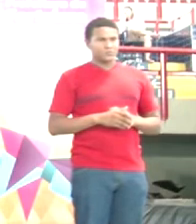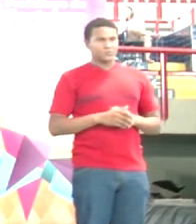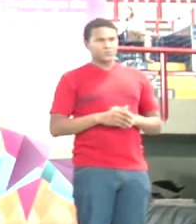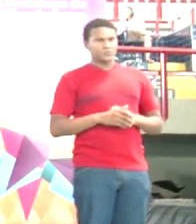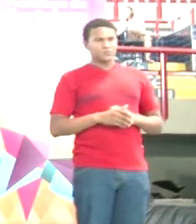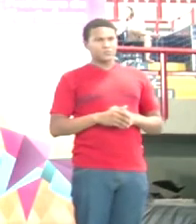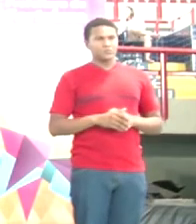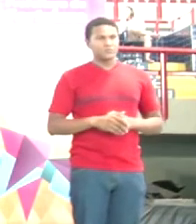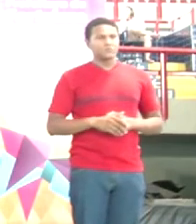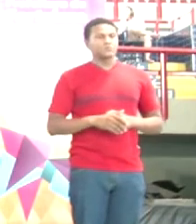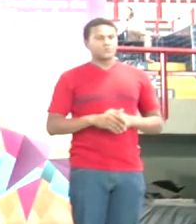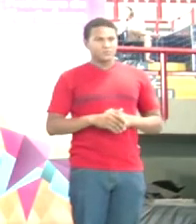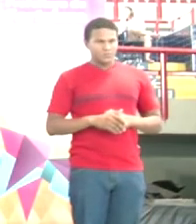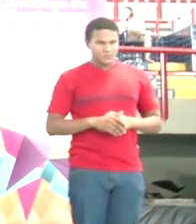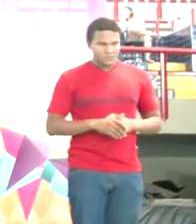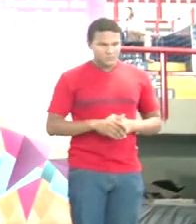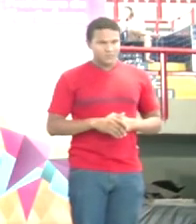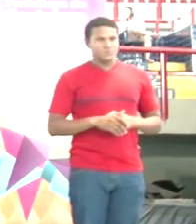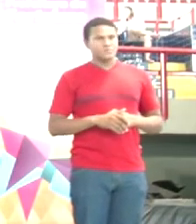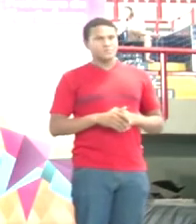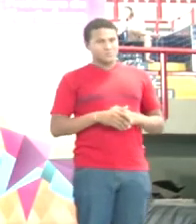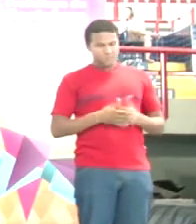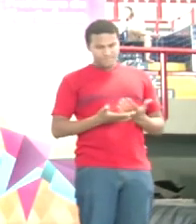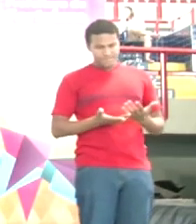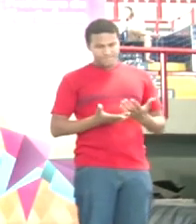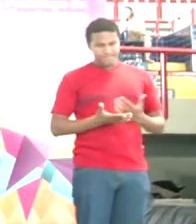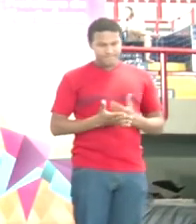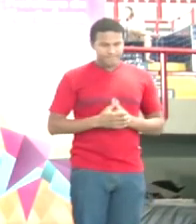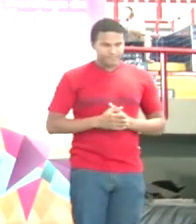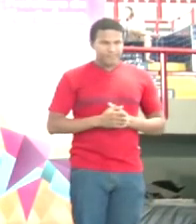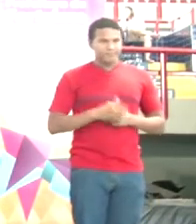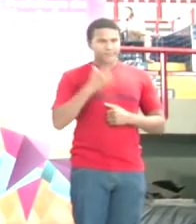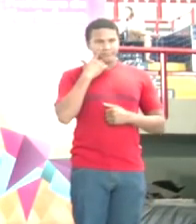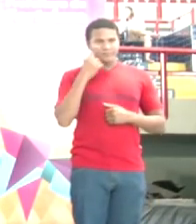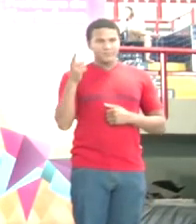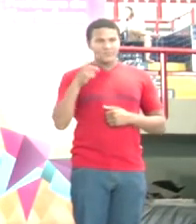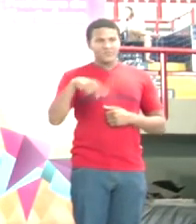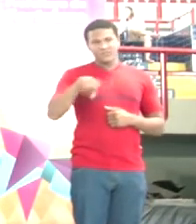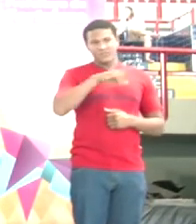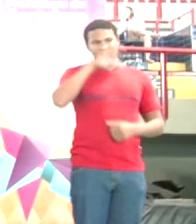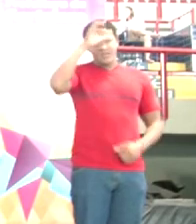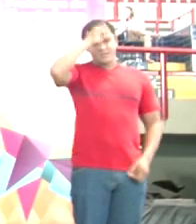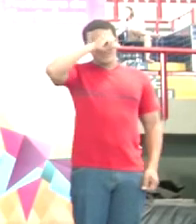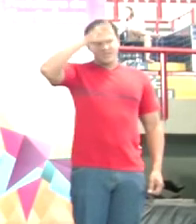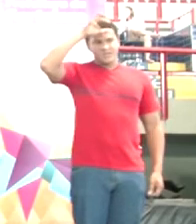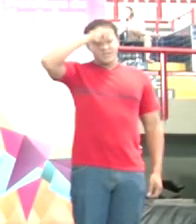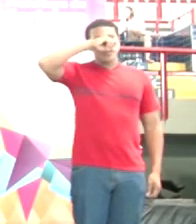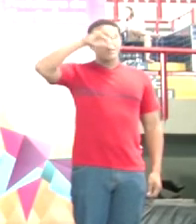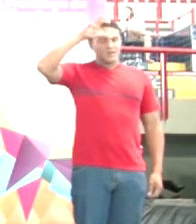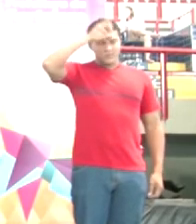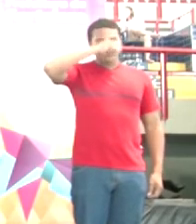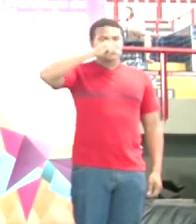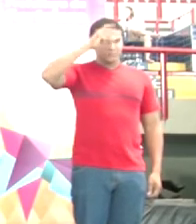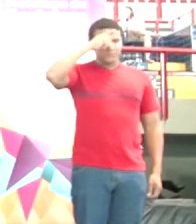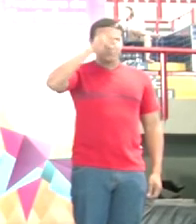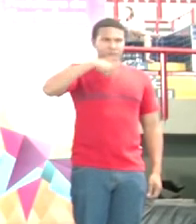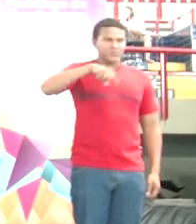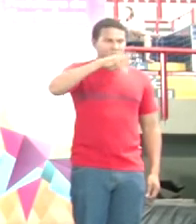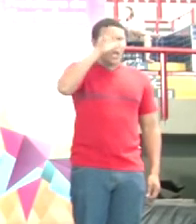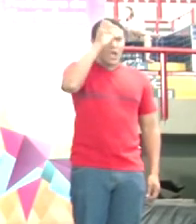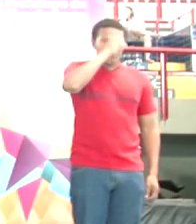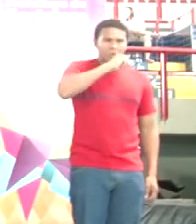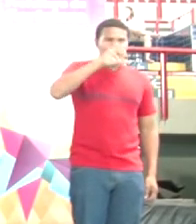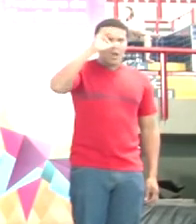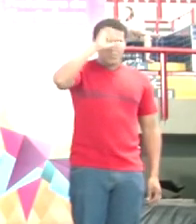percebendo que a gente vai aprendendo sem precisar decorar. Essas coisas já vão de tanto jeito de fazer questões e